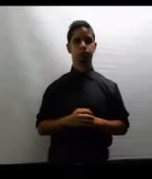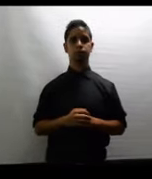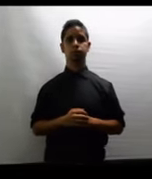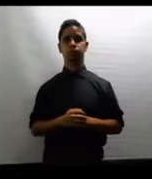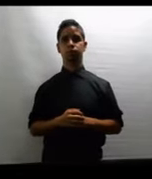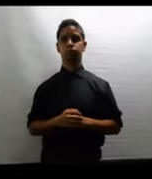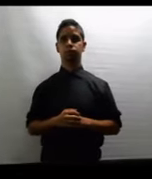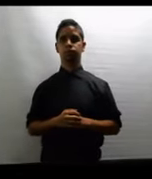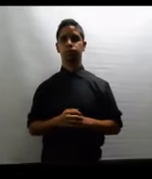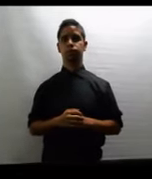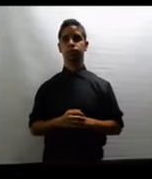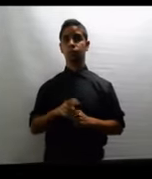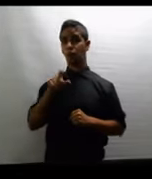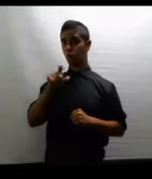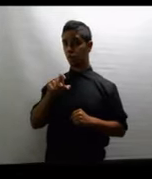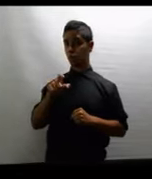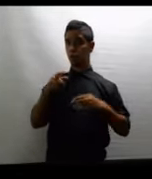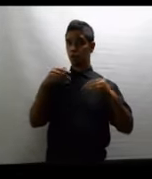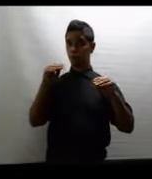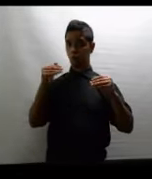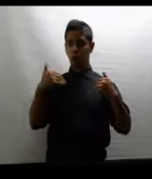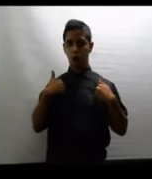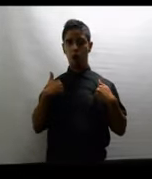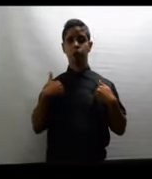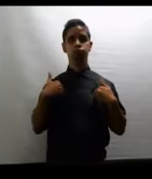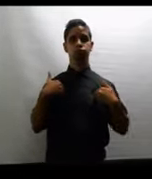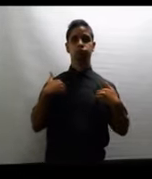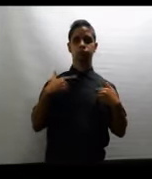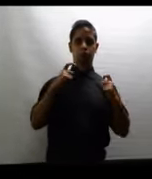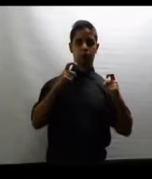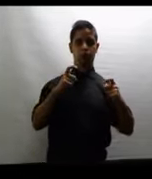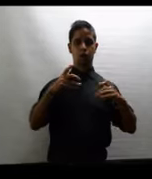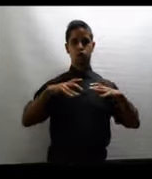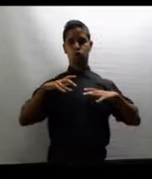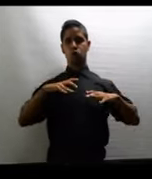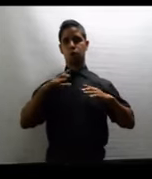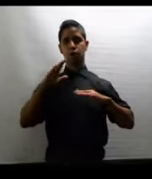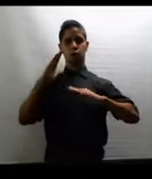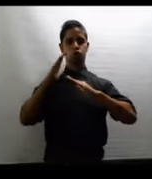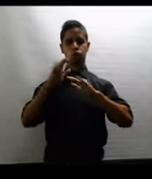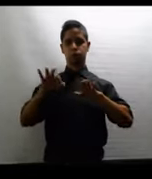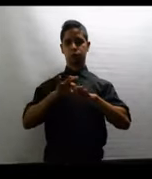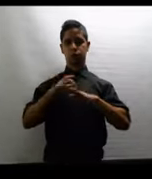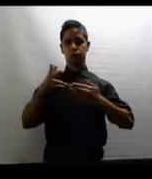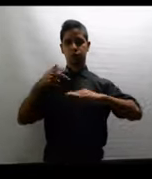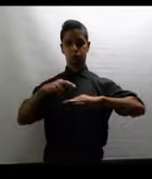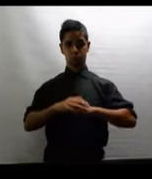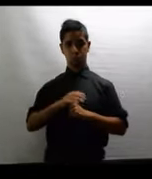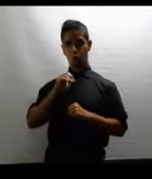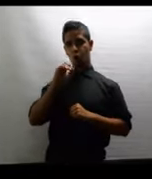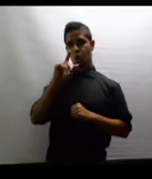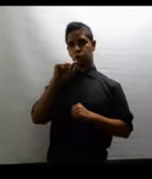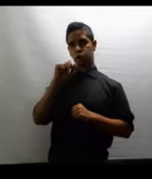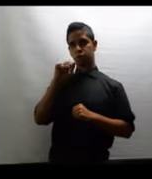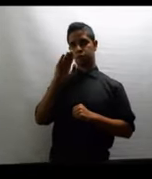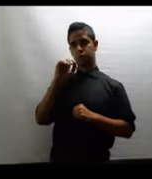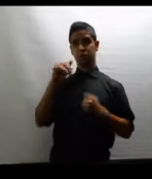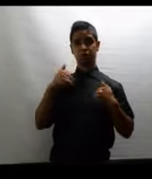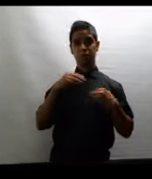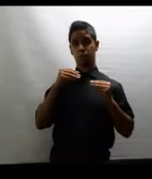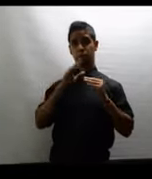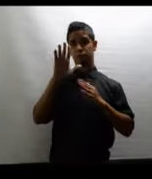Necesito una tienda donde consiga regalos, ropa, accesorios y las mejores telas en Puerto Rico. Olazábal, tu almacén de telas, cuenta con más de